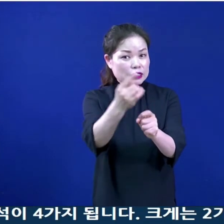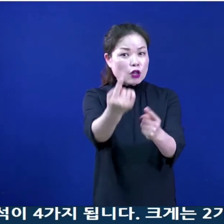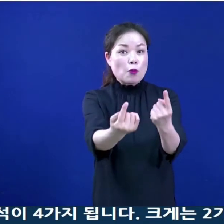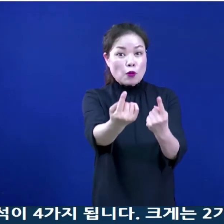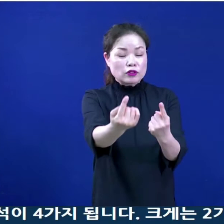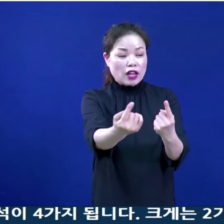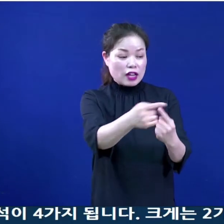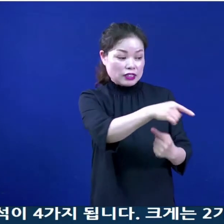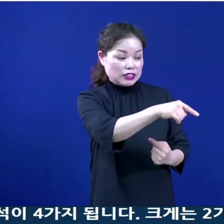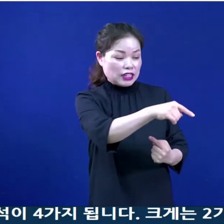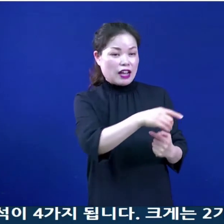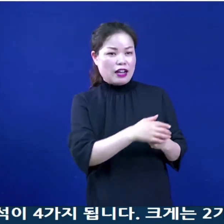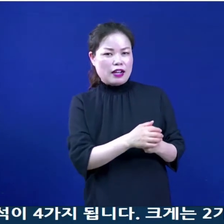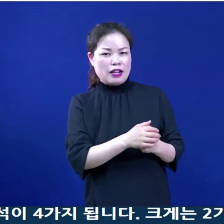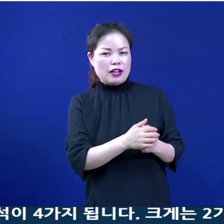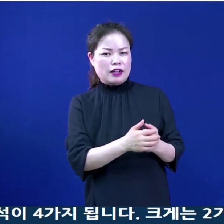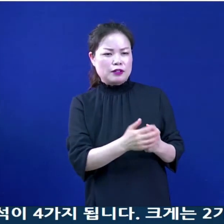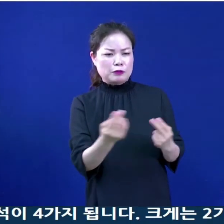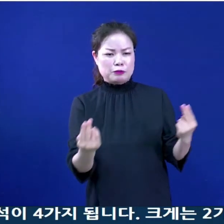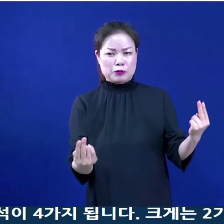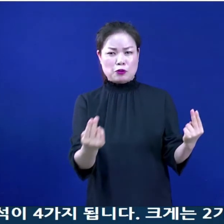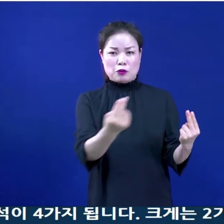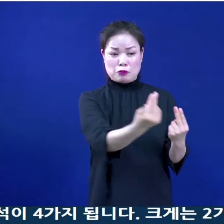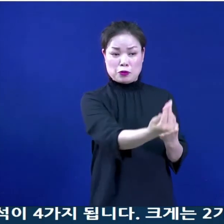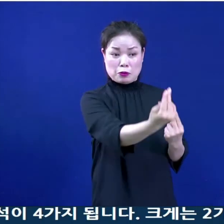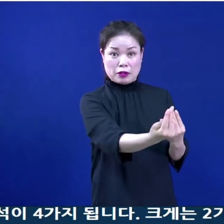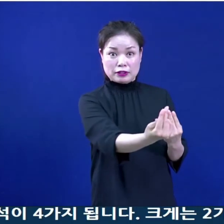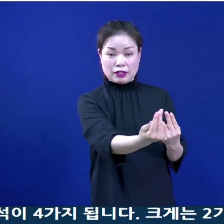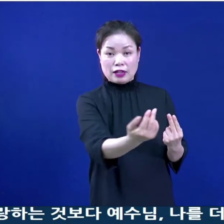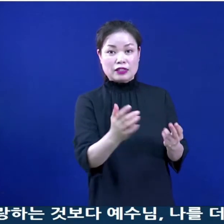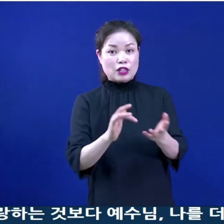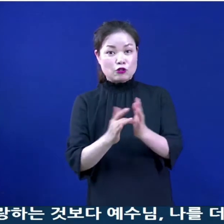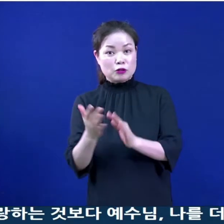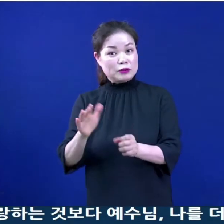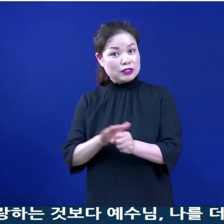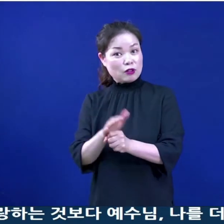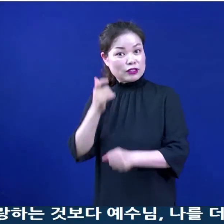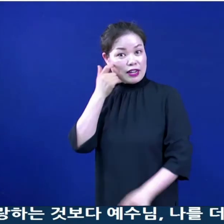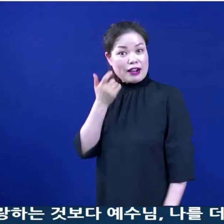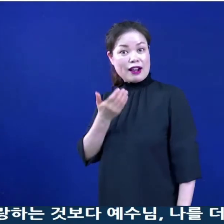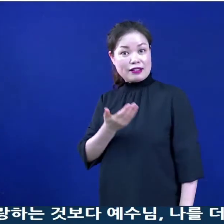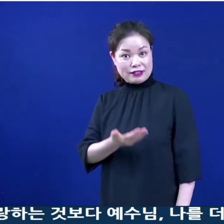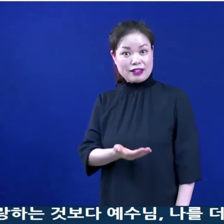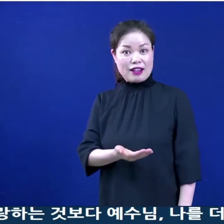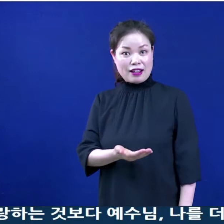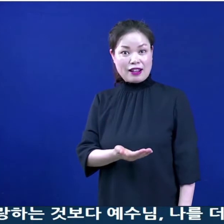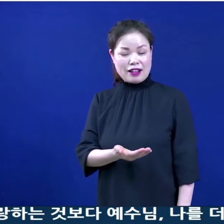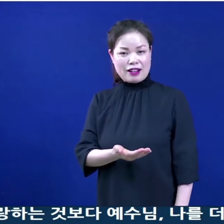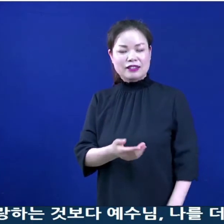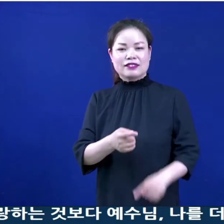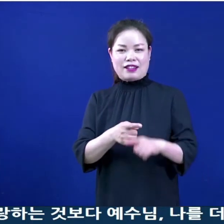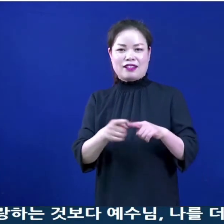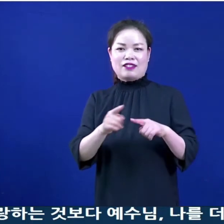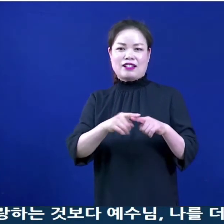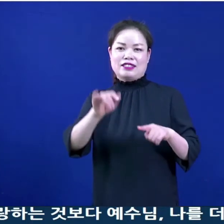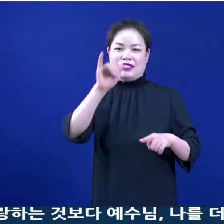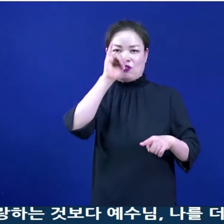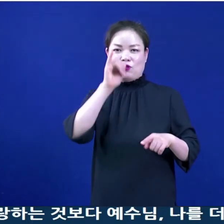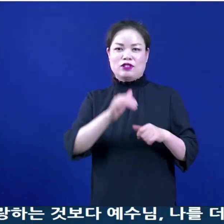것보다 네가 비교해 봤을 때 더 사랑하느냐, 이런 질문으로 보는 해석가들도